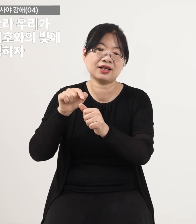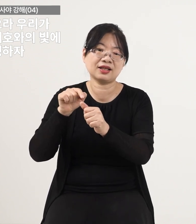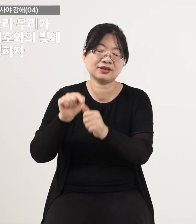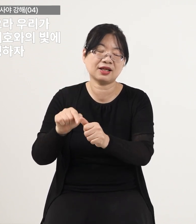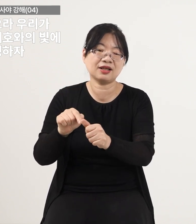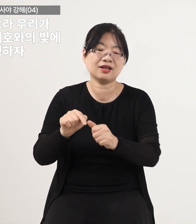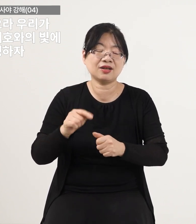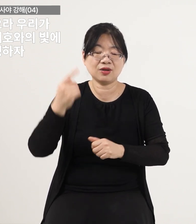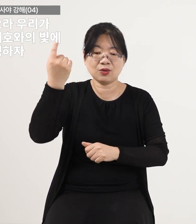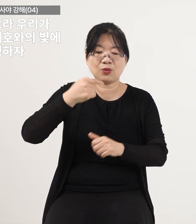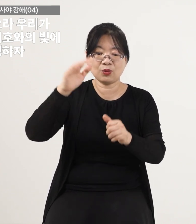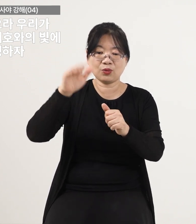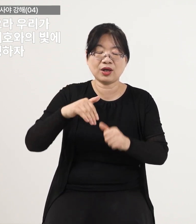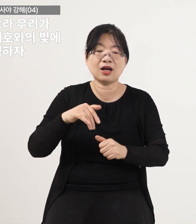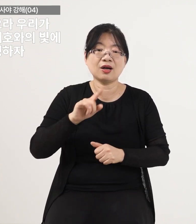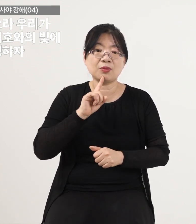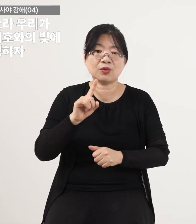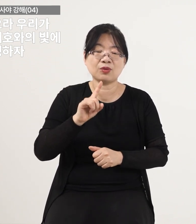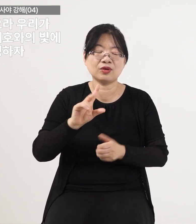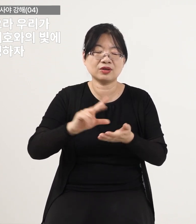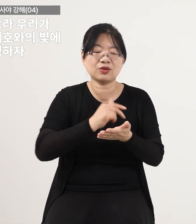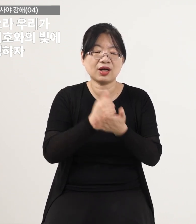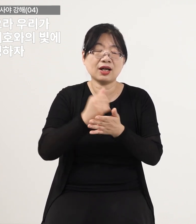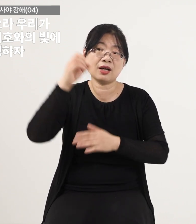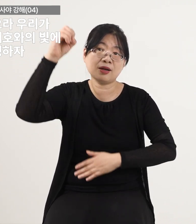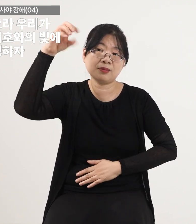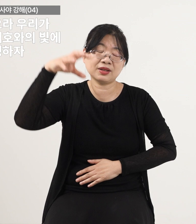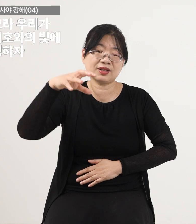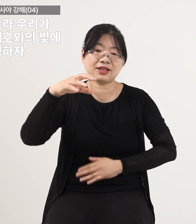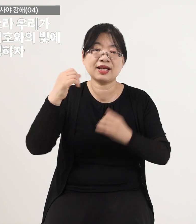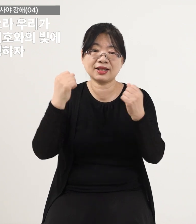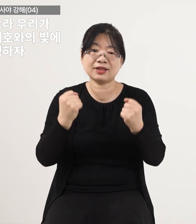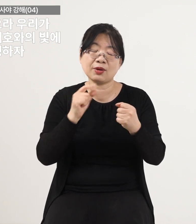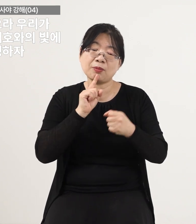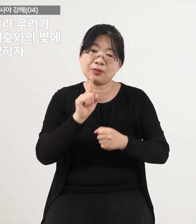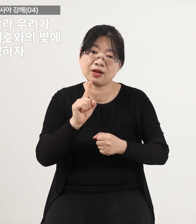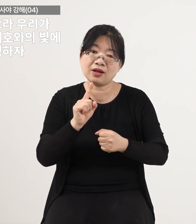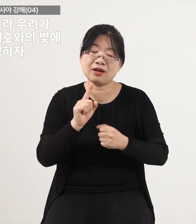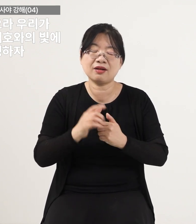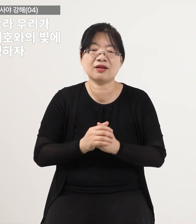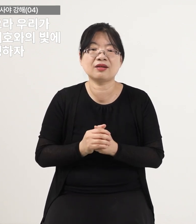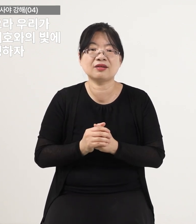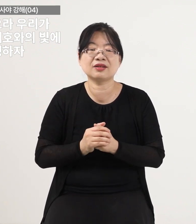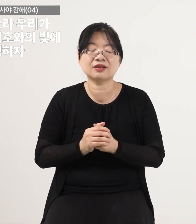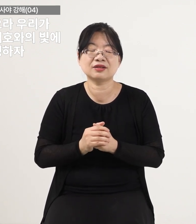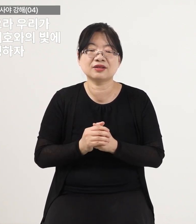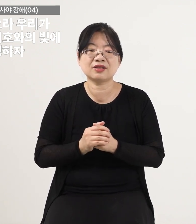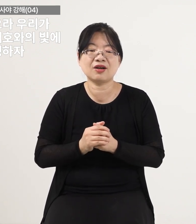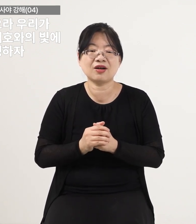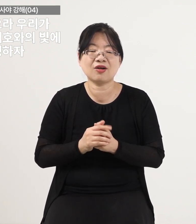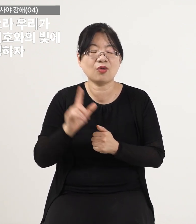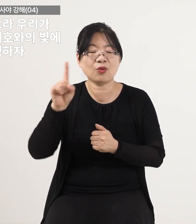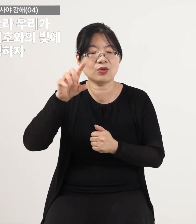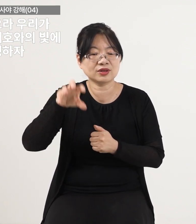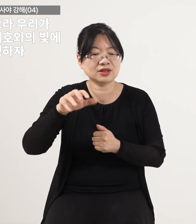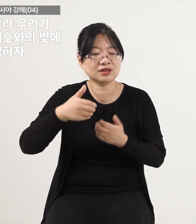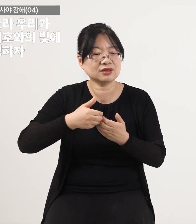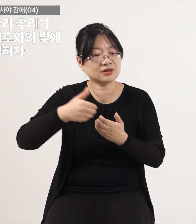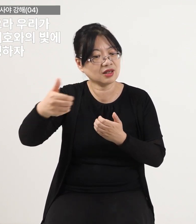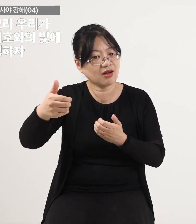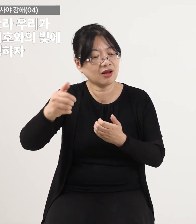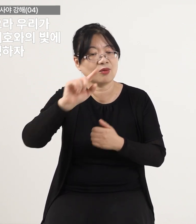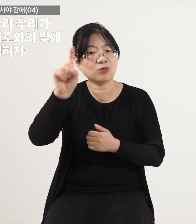오라라는 말은 지금 이들이 여호와의 빛에 있다는 얘기입니까? 지금 어딘가 멀리 떠나 있다는